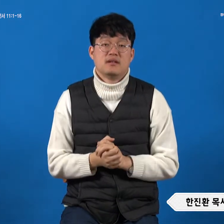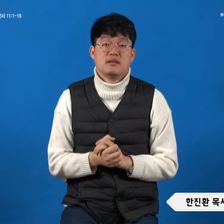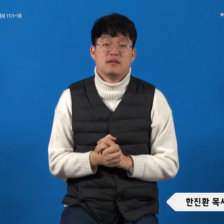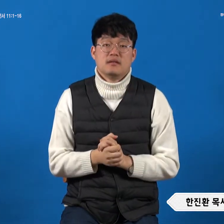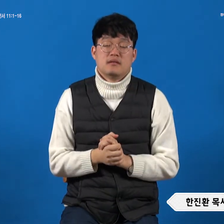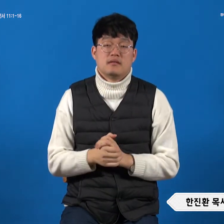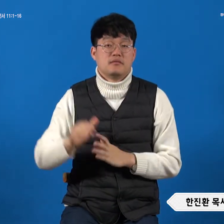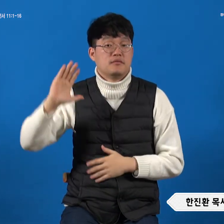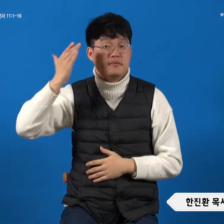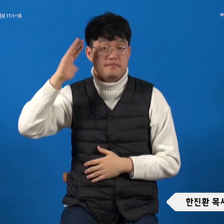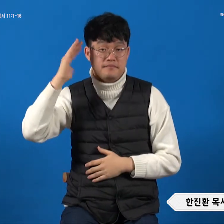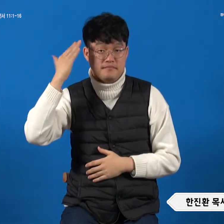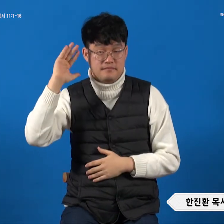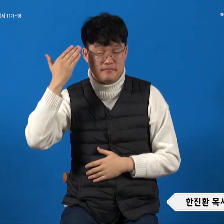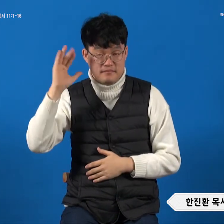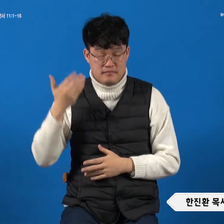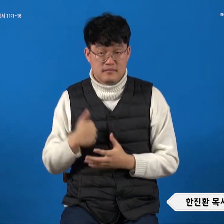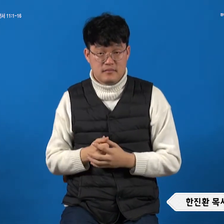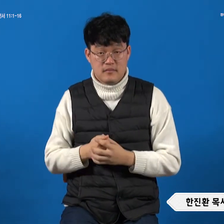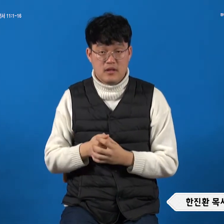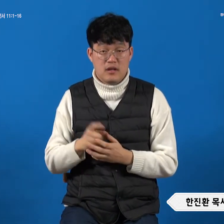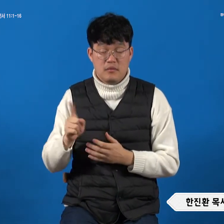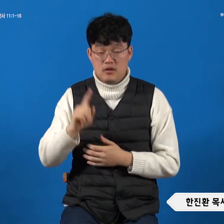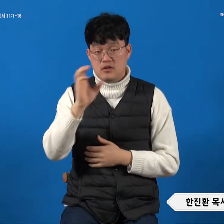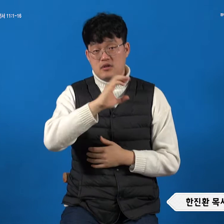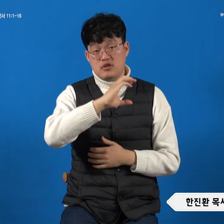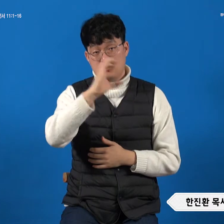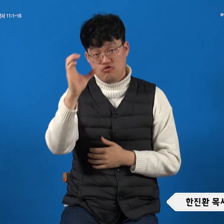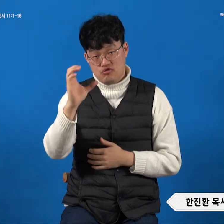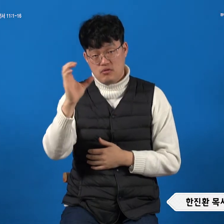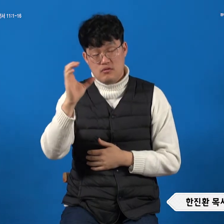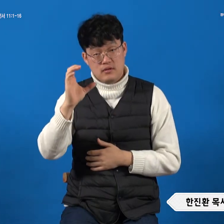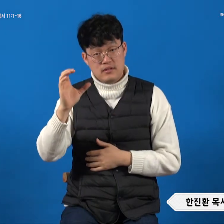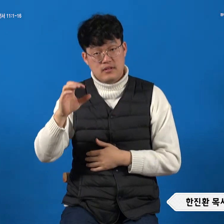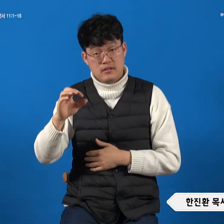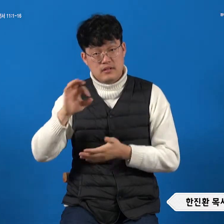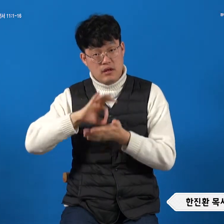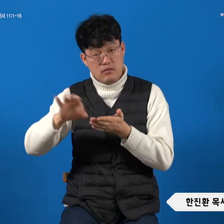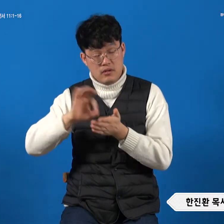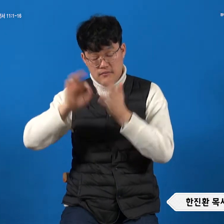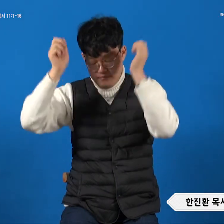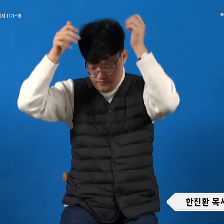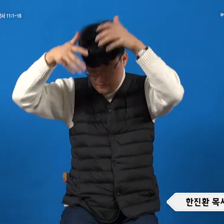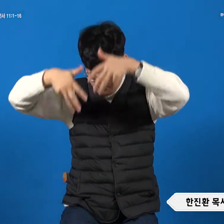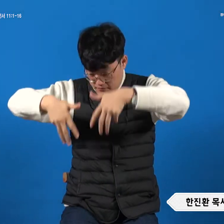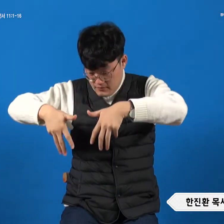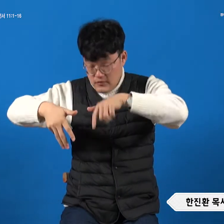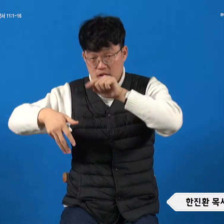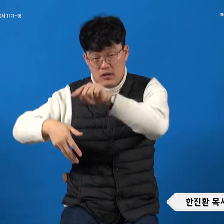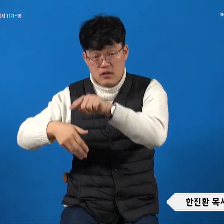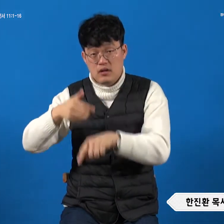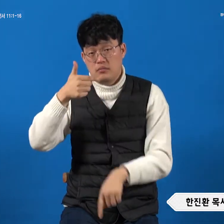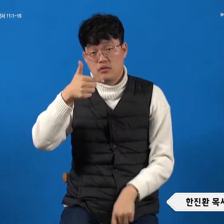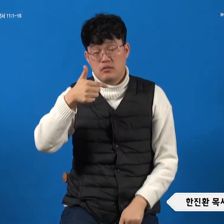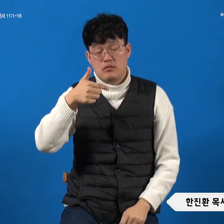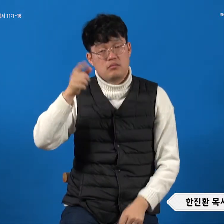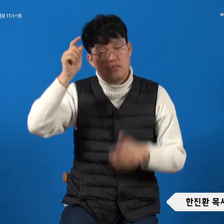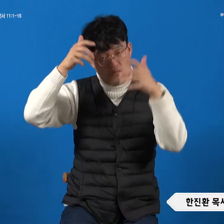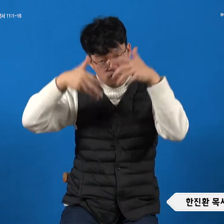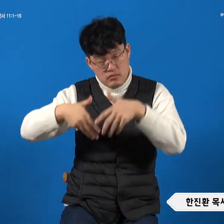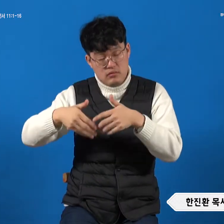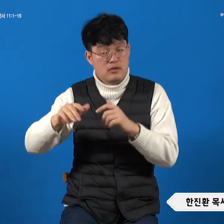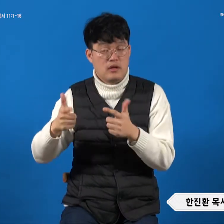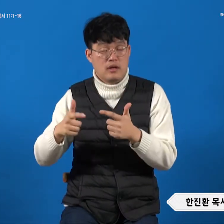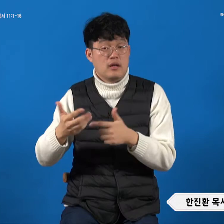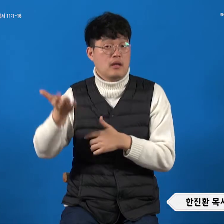것입니다. 요즘 천주교에서 쓰는 손수건 비슷한 그런 것은 노을이라고 할 수도